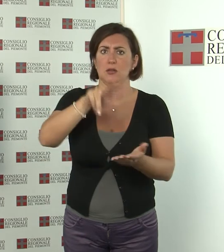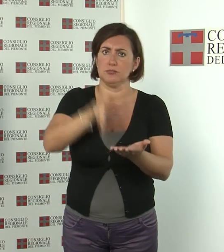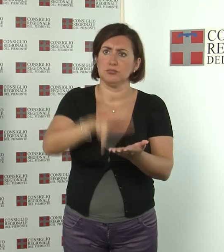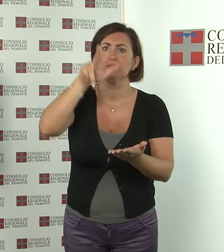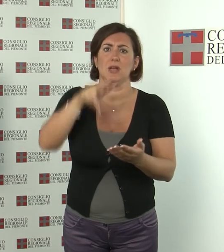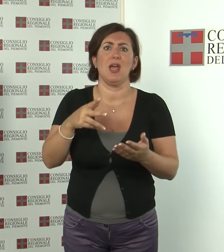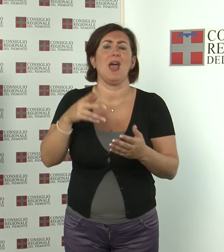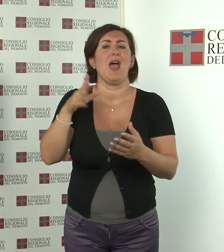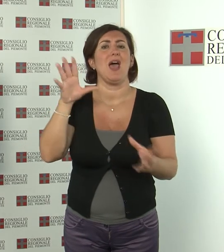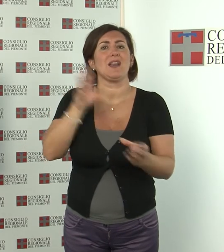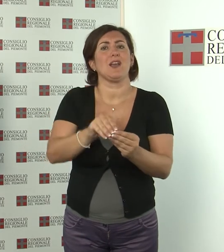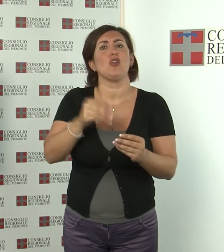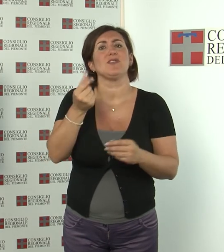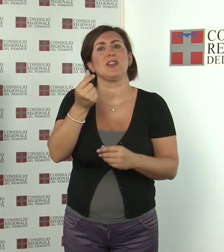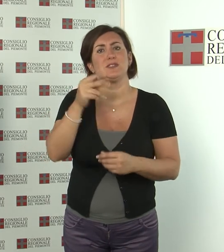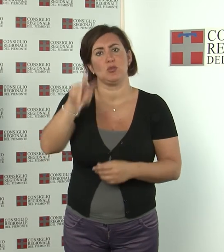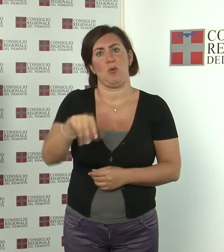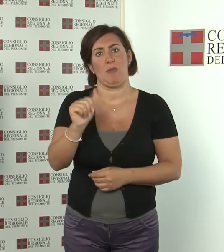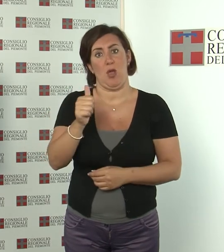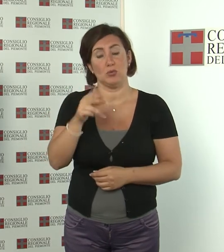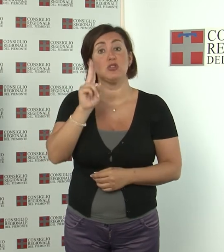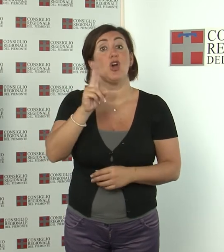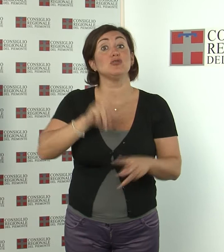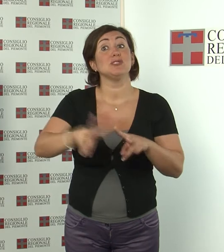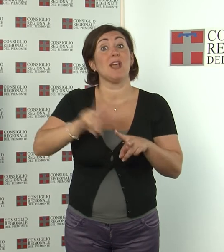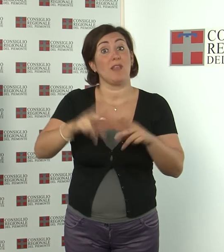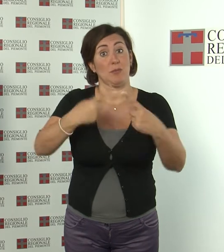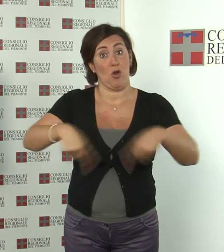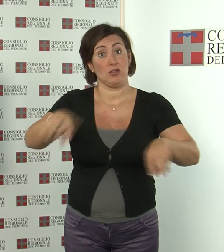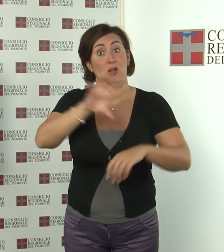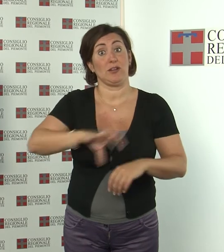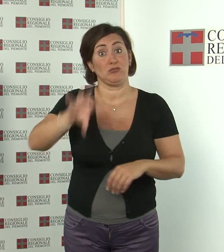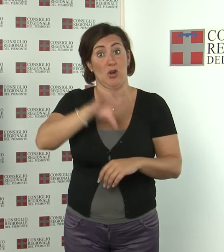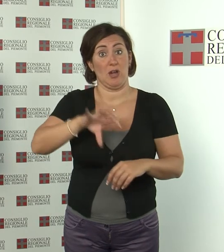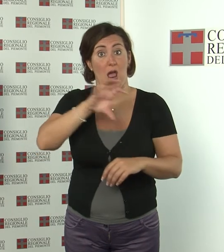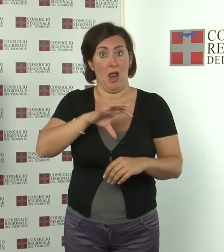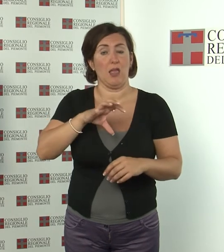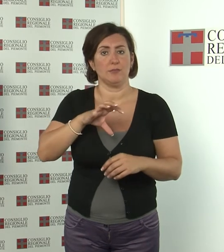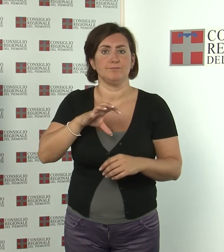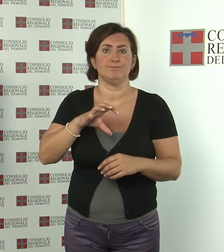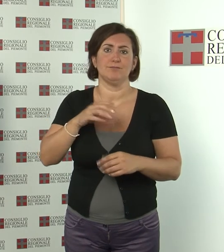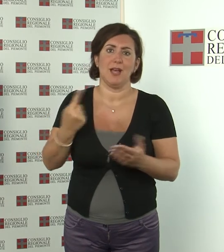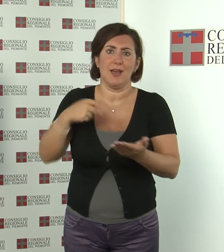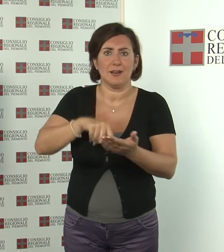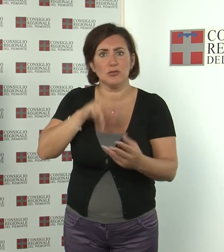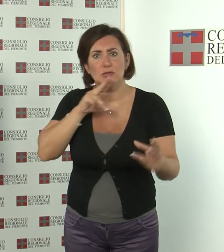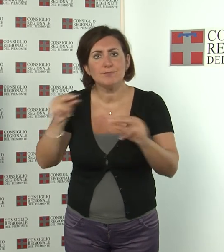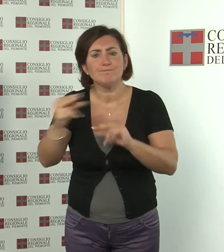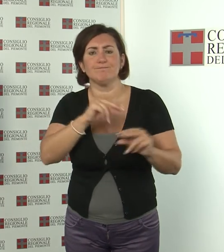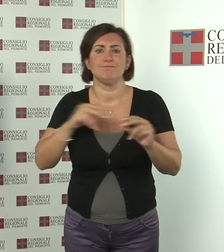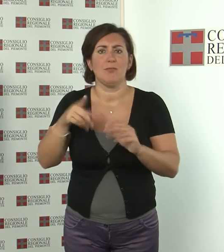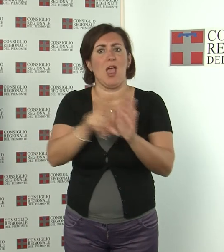il 12 settembre il consiglio regionale ha ripreso l'esame del provvedimento di modifica della legge urbanistica nel pomeriggio